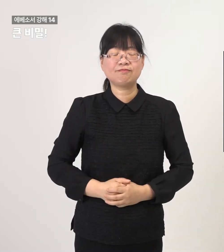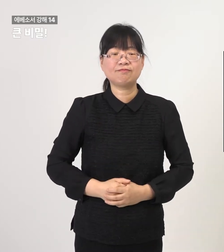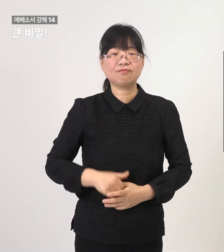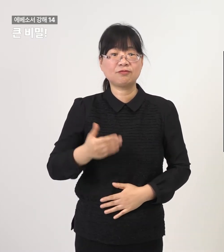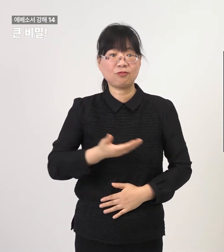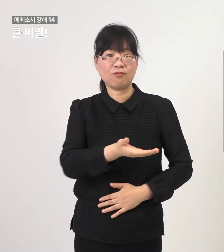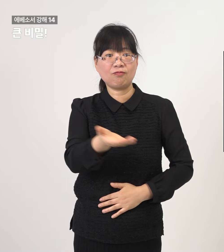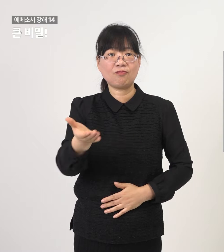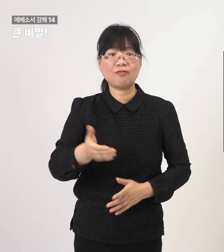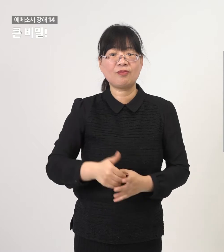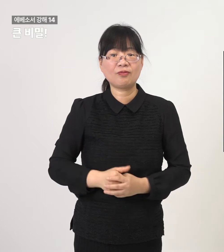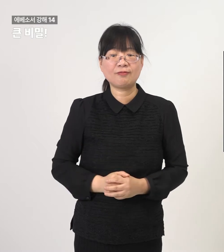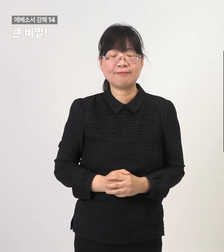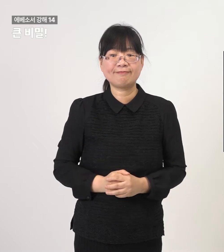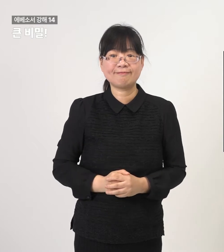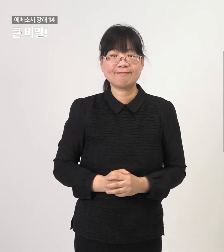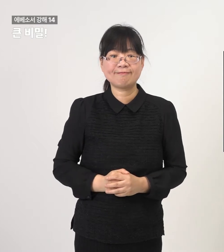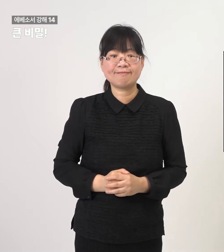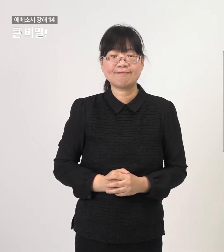여러분,